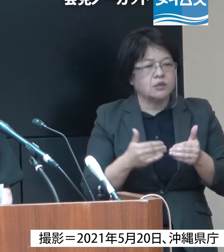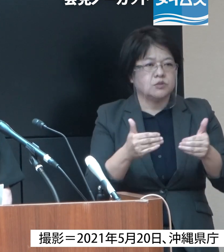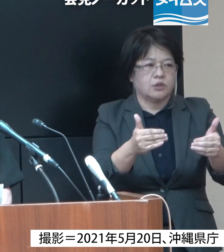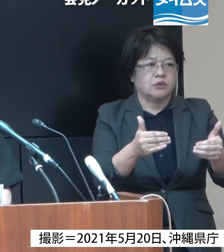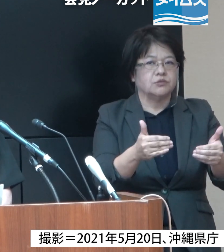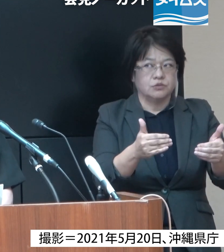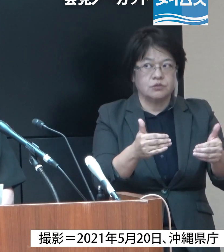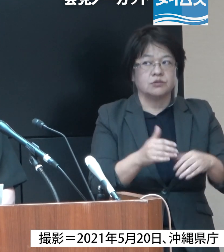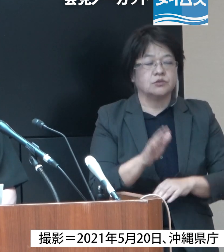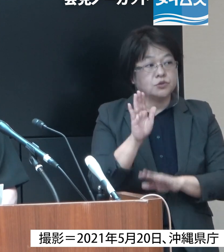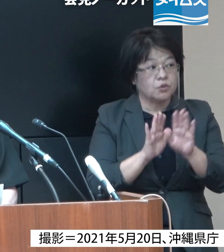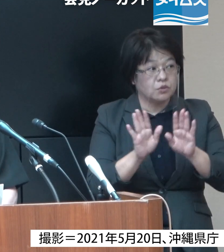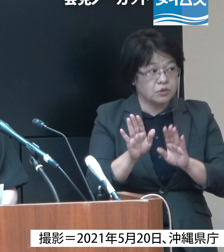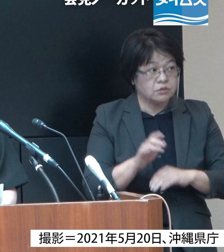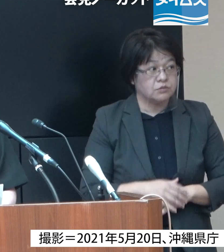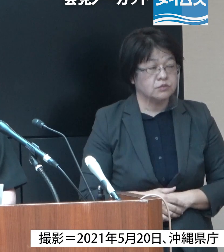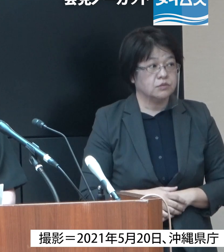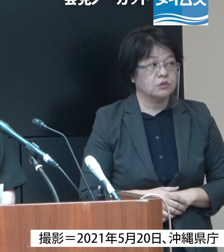です。